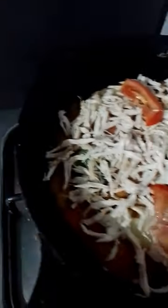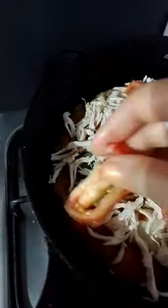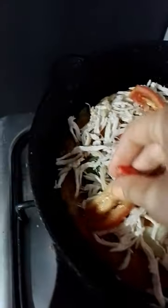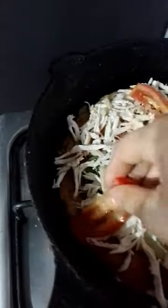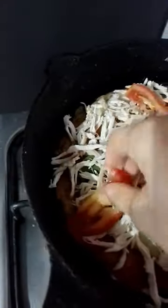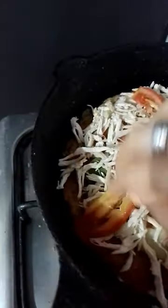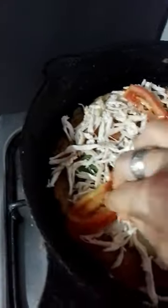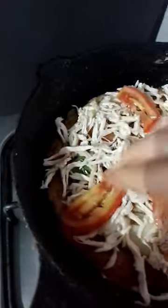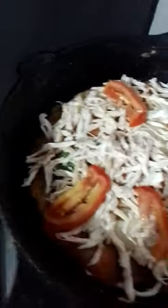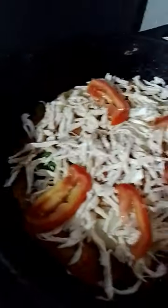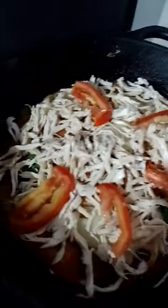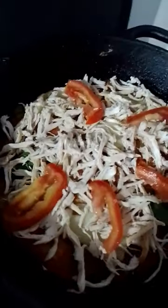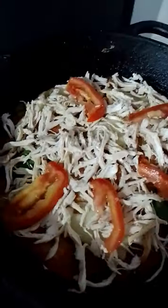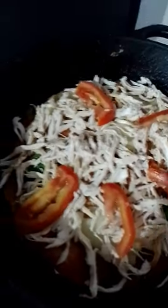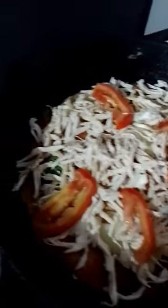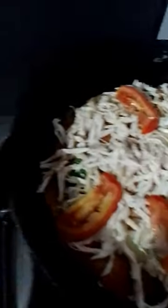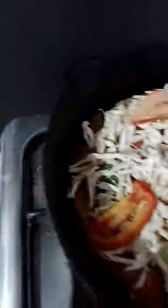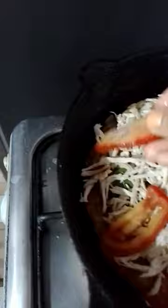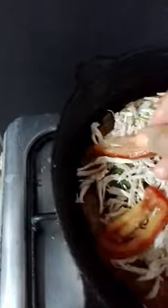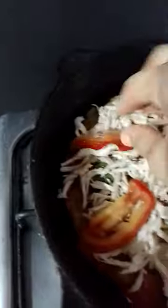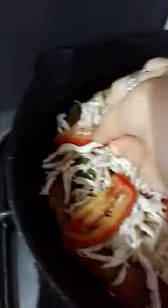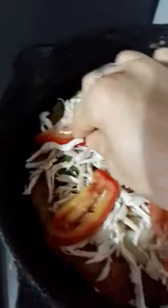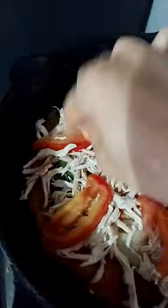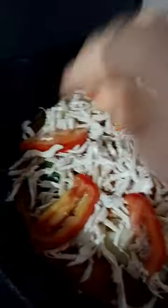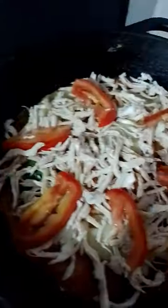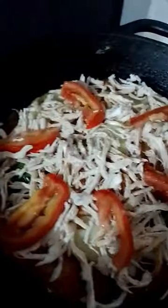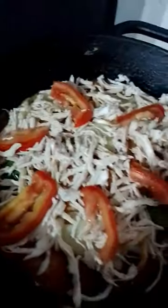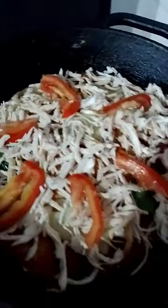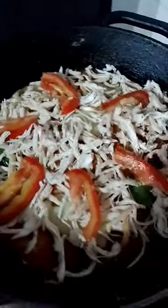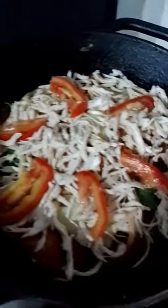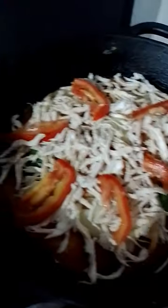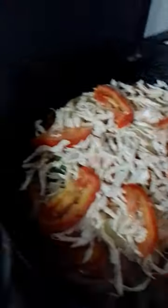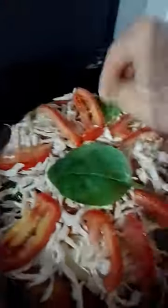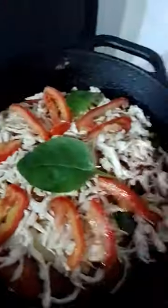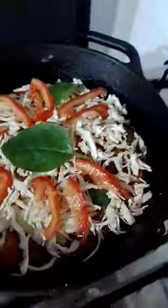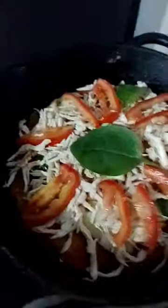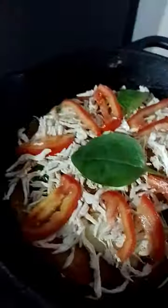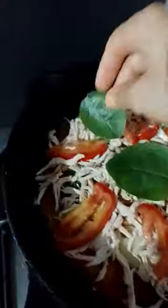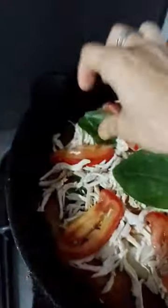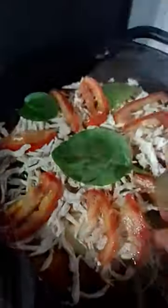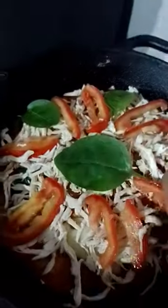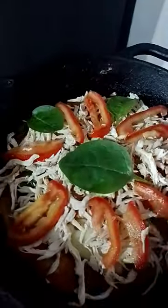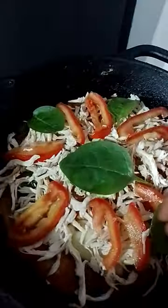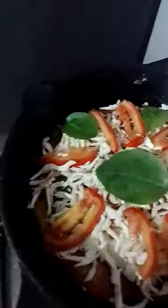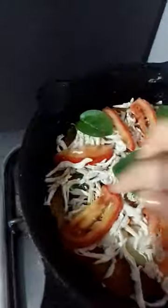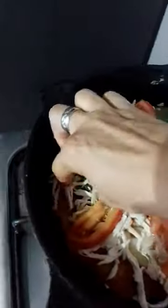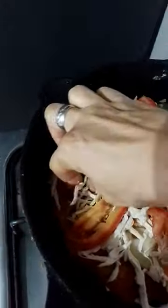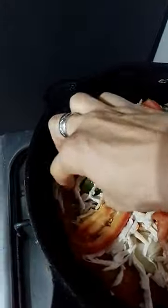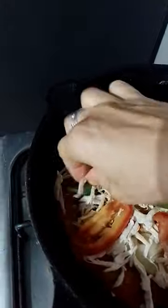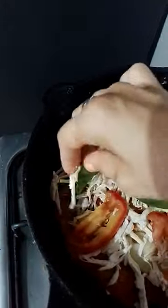tomate en rodajitas o en julianas, la espinaca, esta es de mi